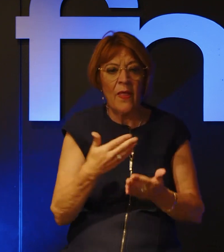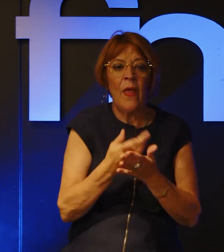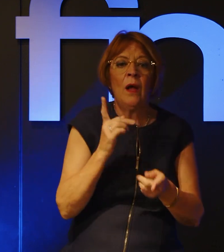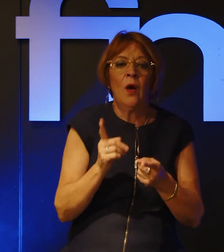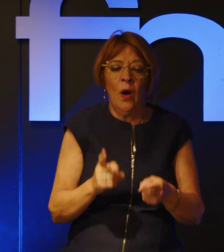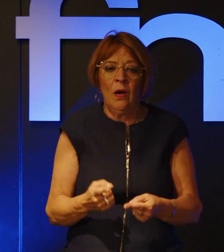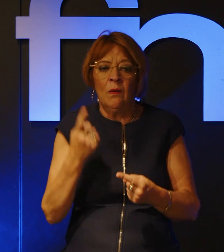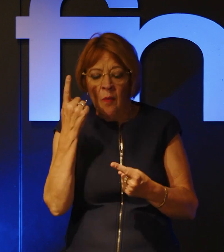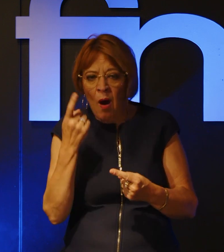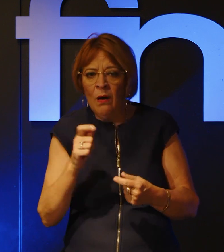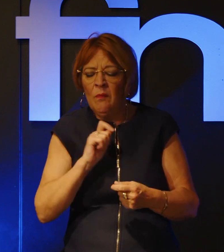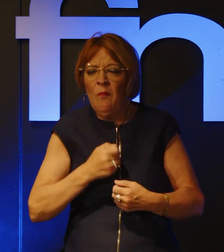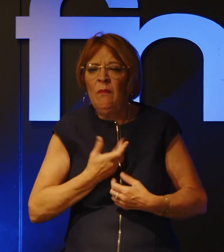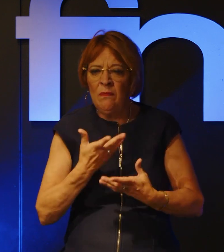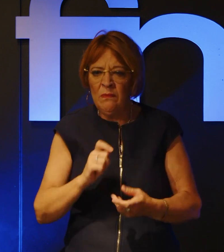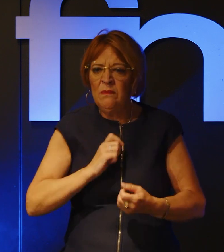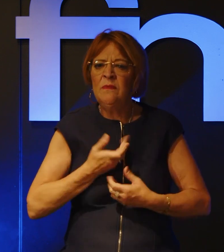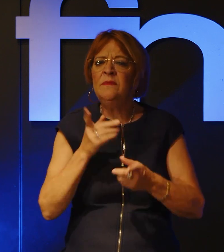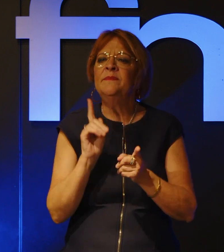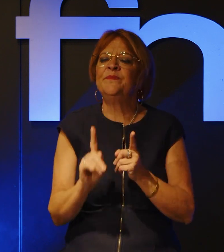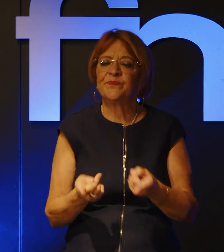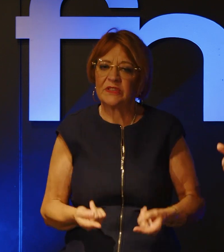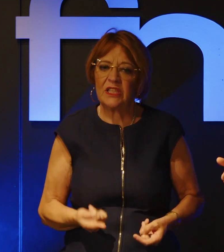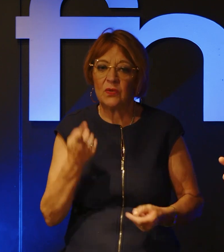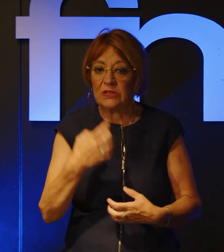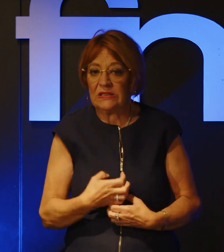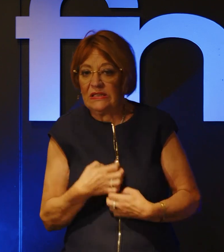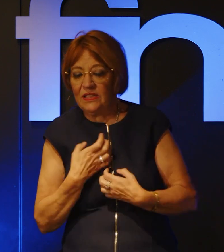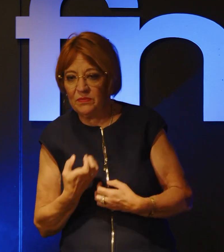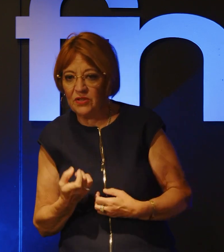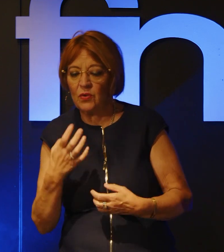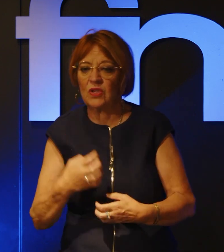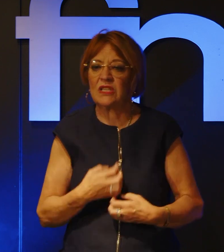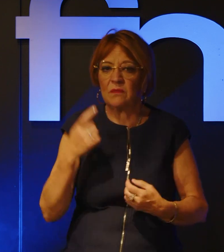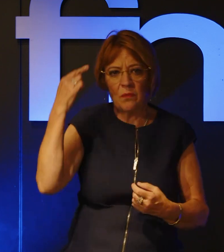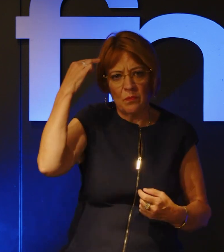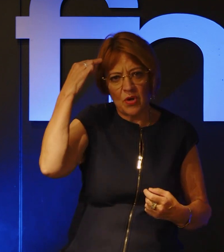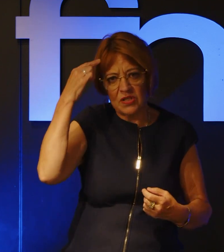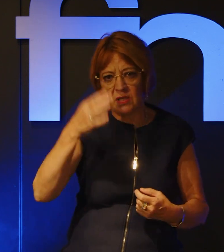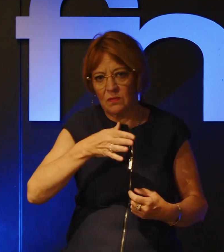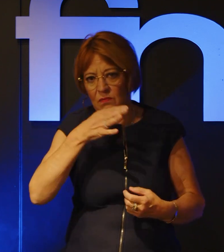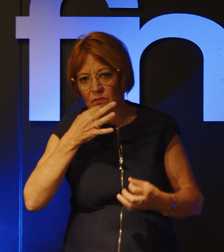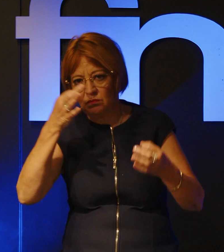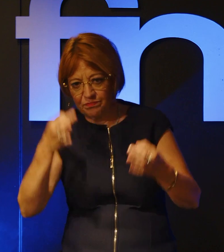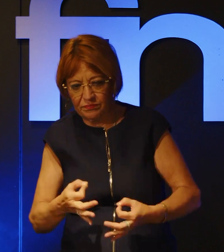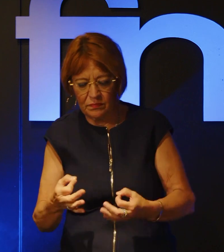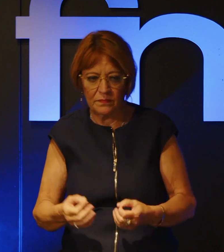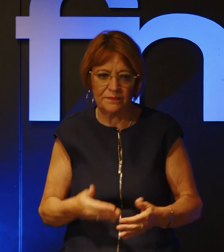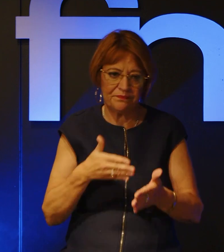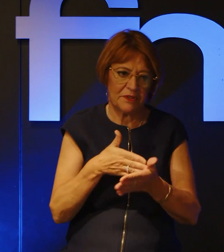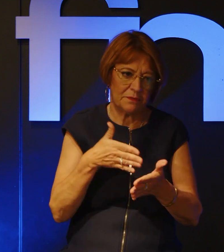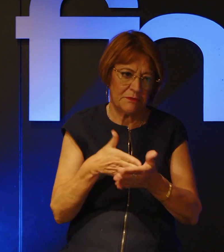quê Vai Ser Uma emoção e essa emoção vai ser o quê vai ser um sentimento e vai ser um preconceito verbalizado e